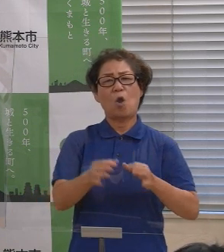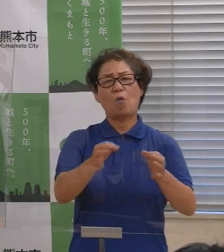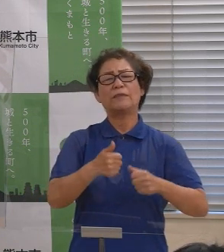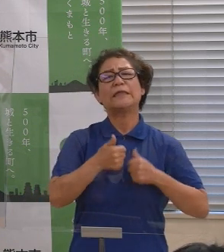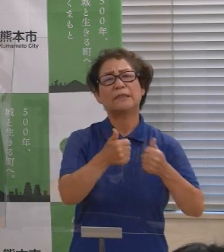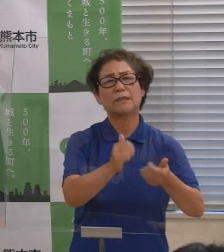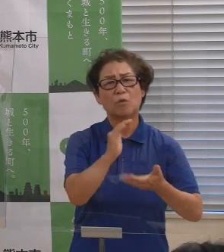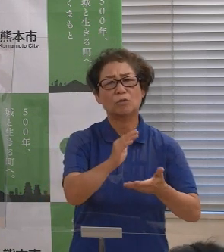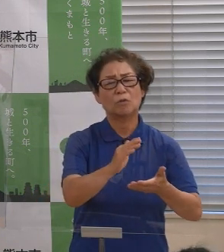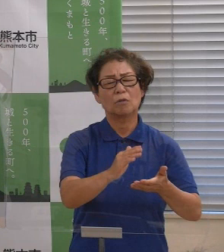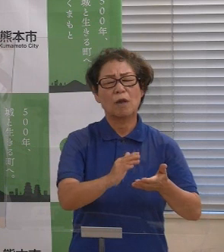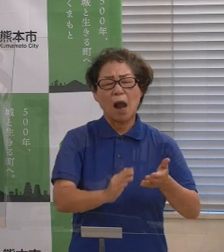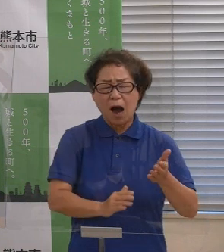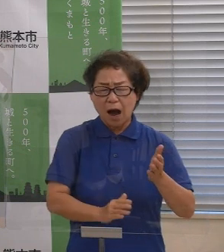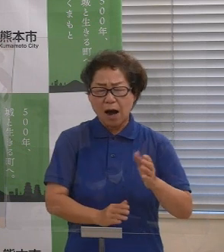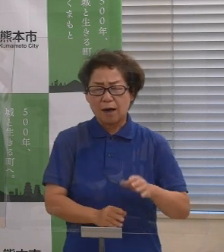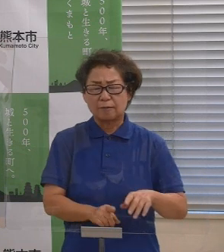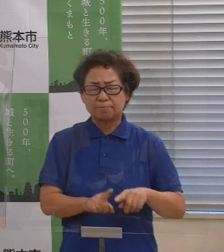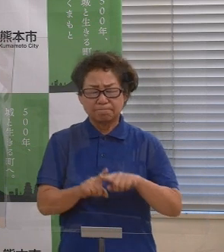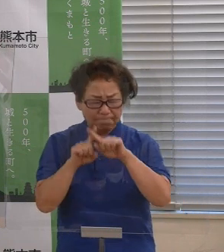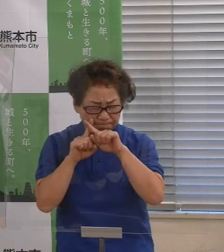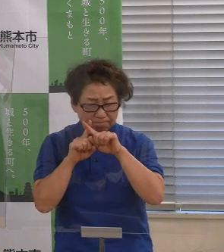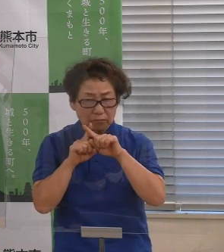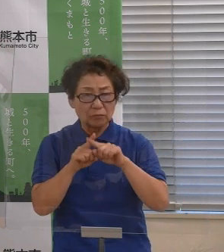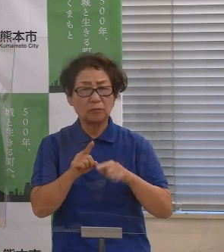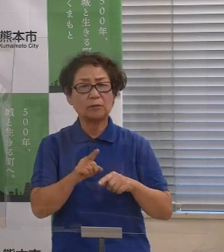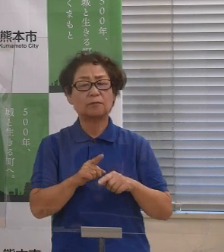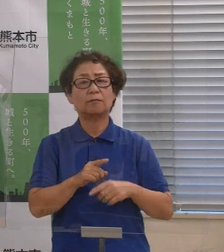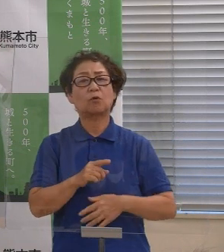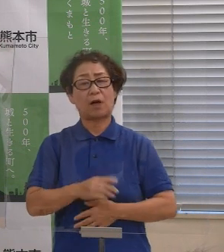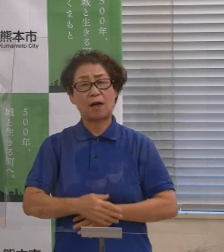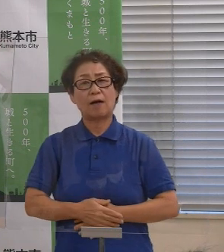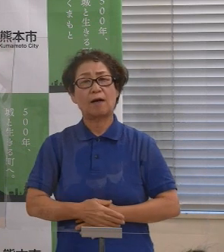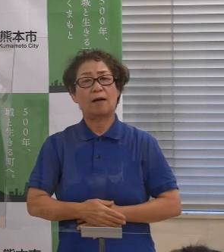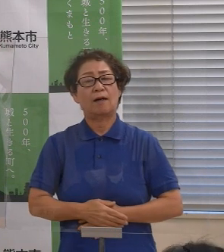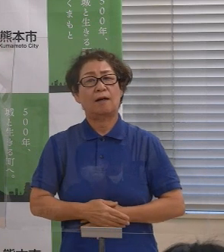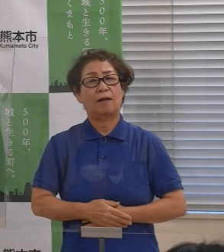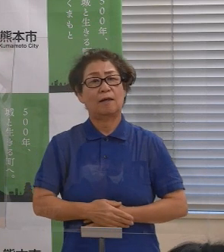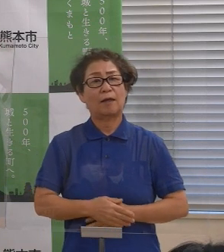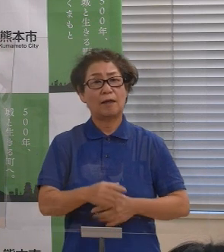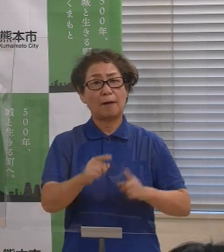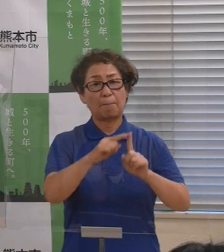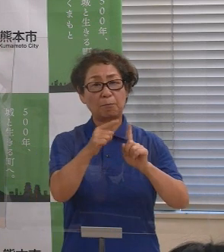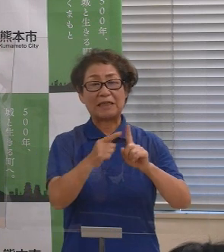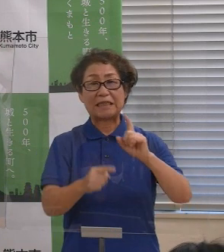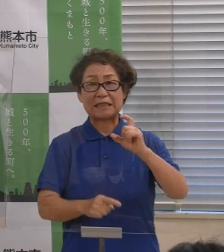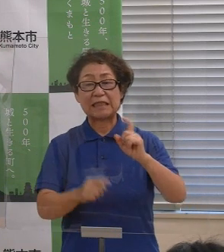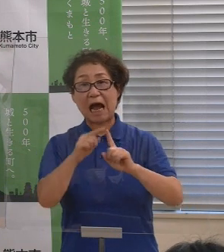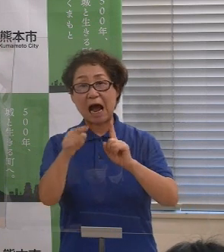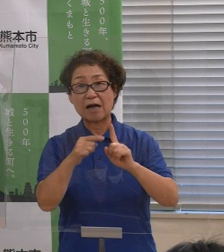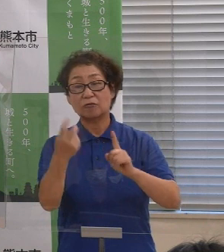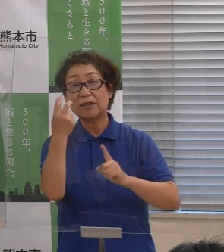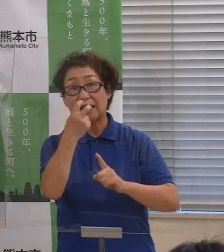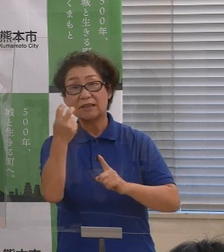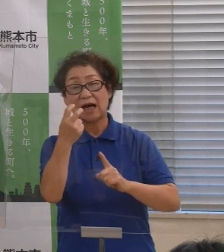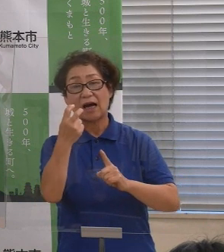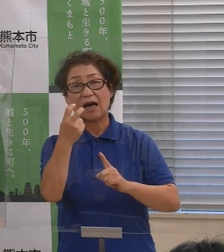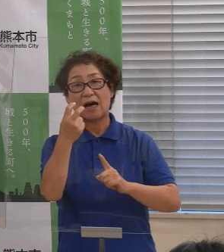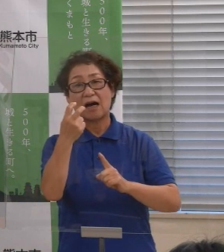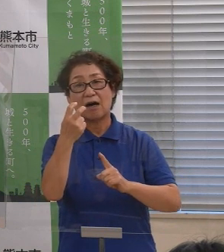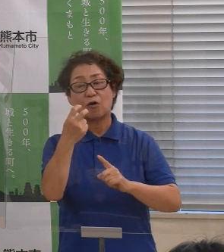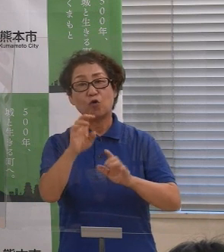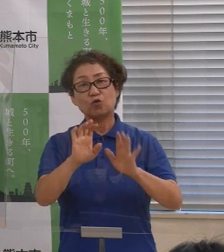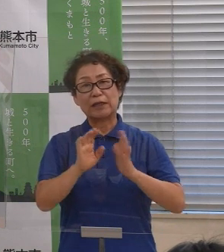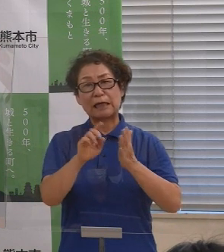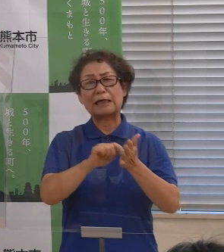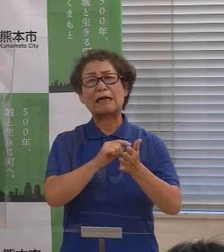をそもそも、あまり知られたくないであるとか、あるいはその PCR 検査を受け、検